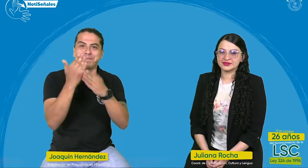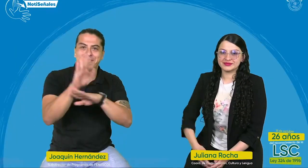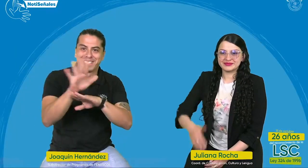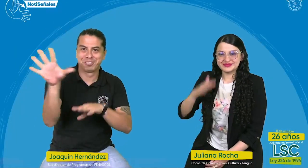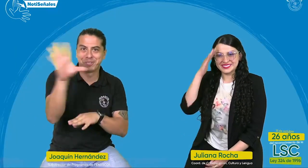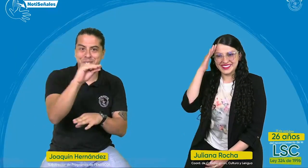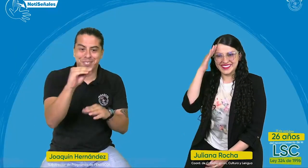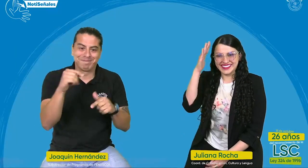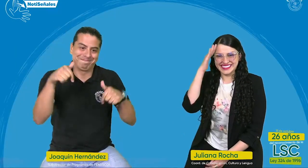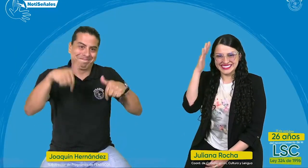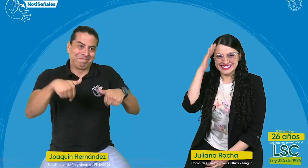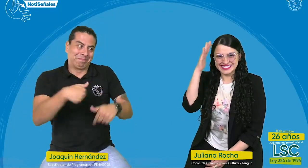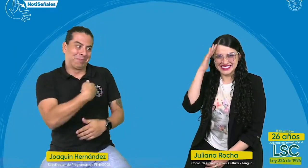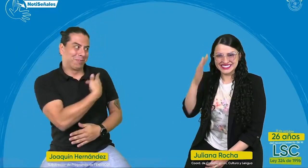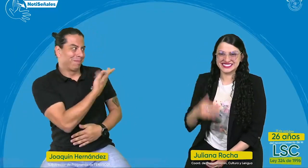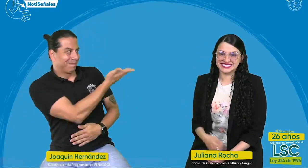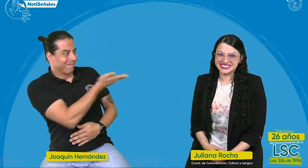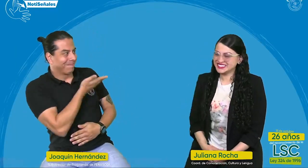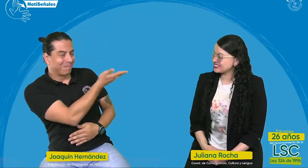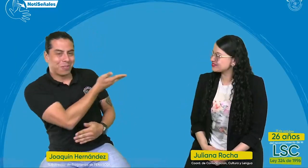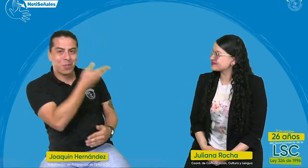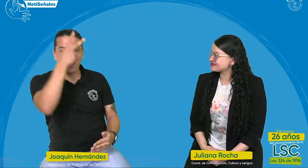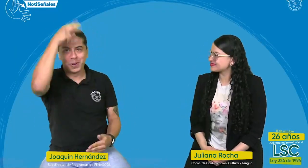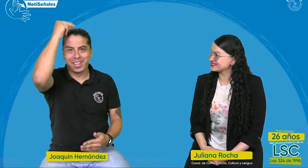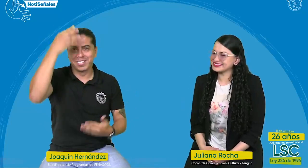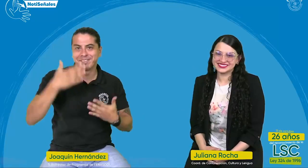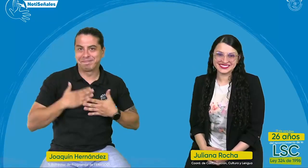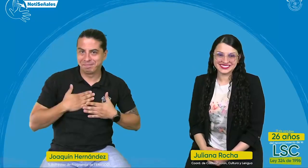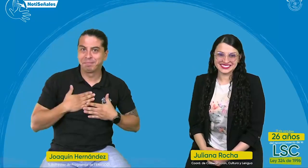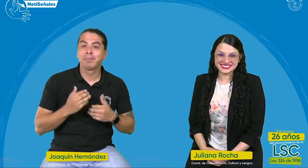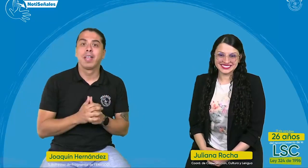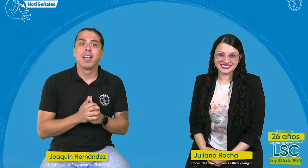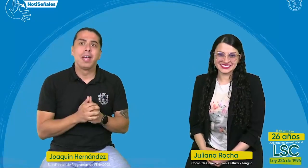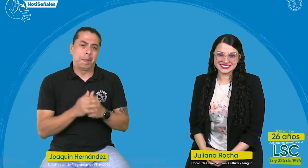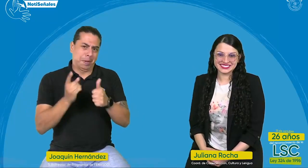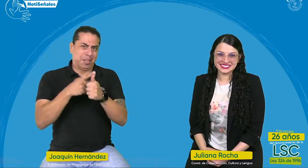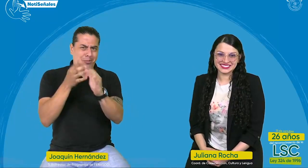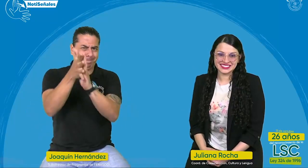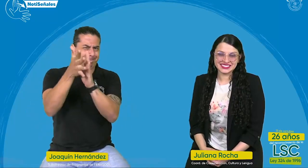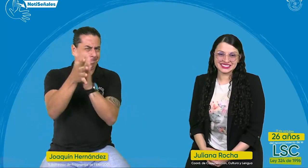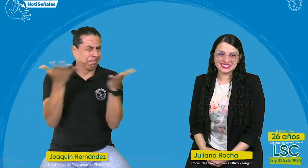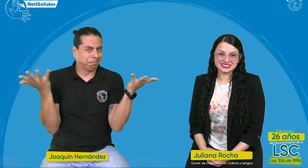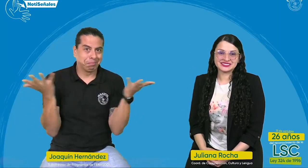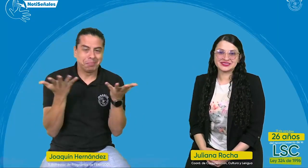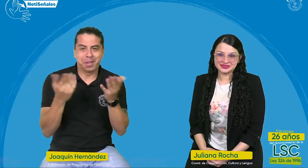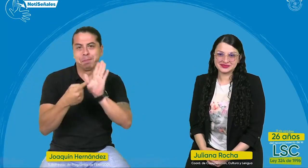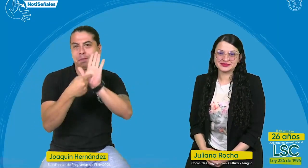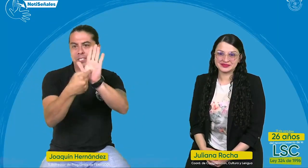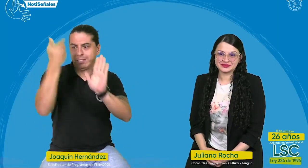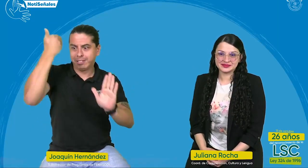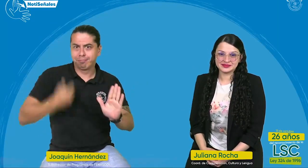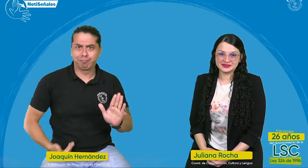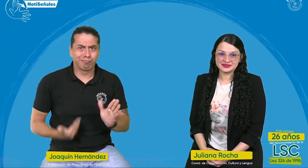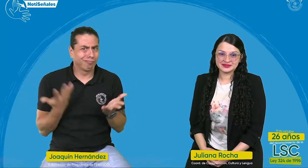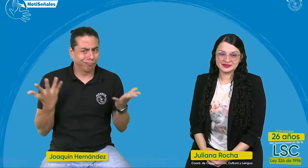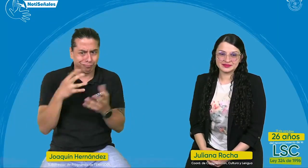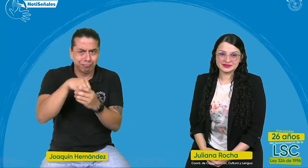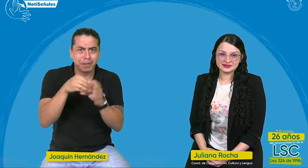Hola muy buenas tardes a todos estamos acá con Juliana y mi persona pues vamos a comentarles